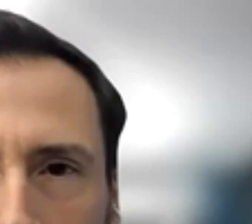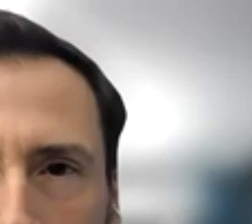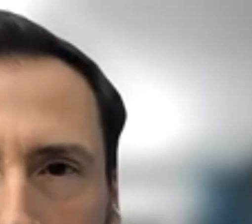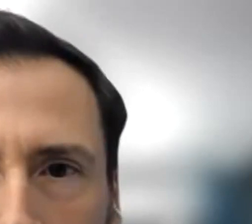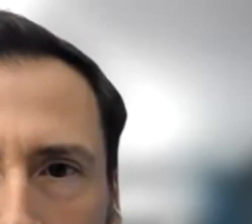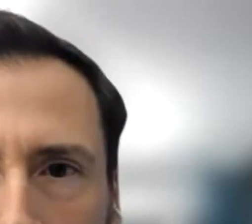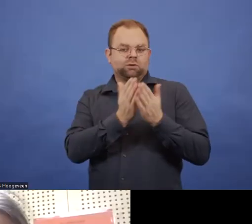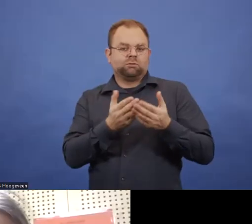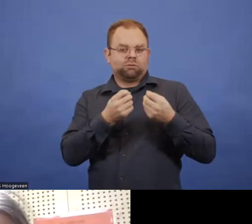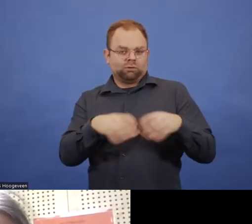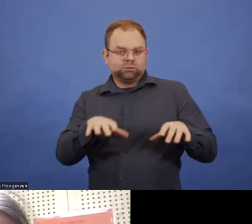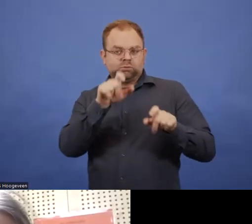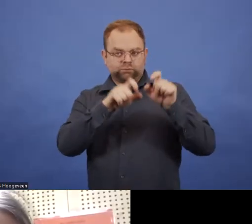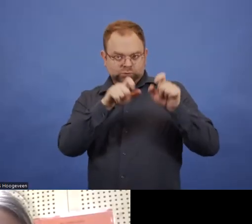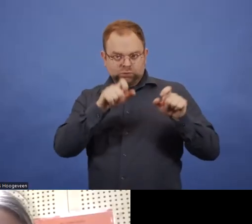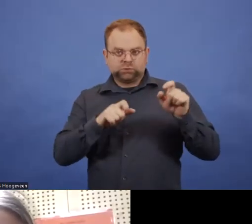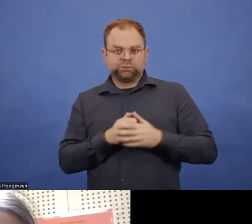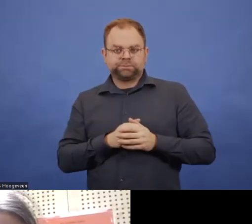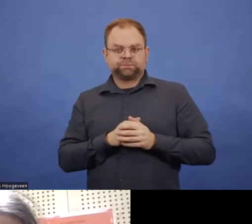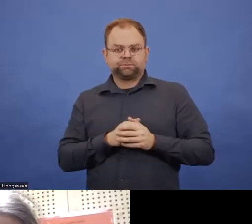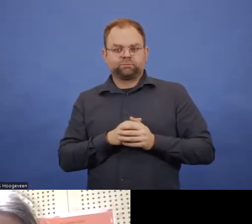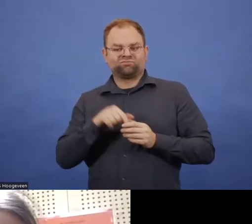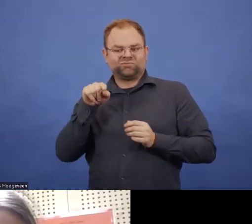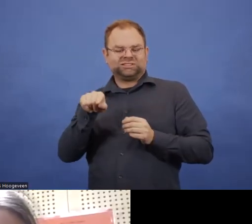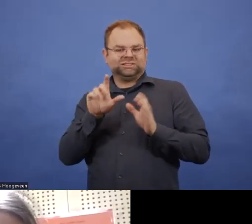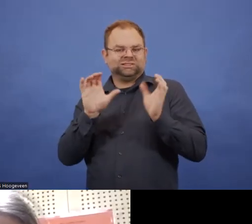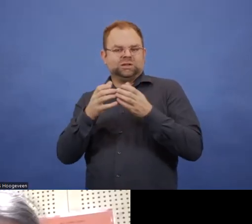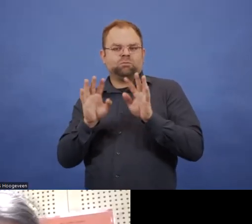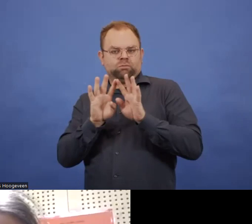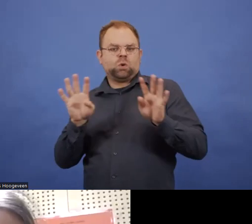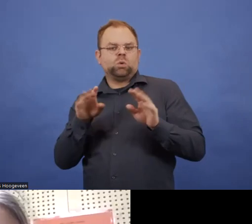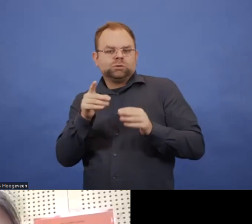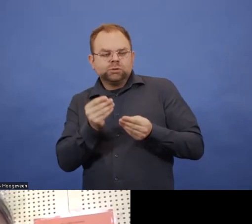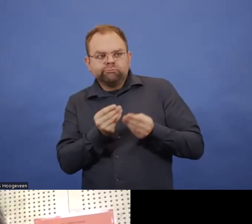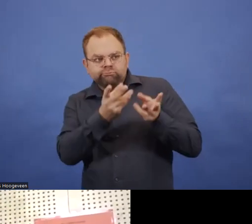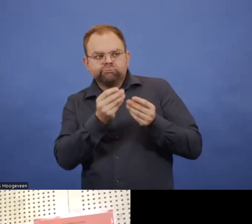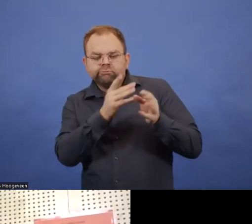y es una asesoría que hemos formado recientemente.